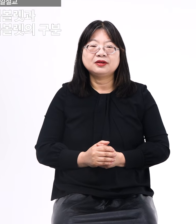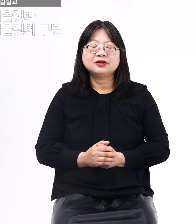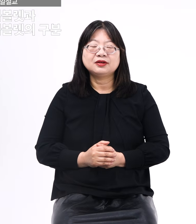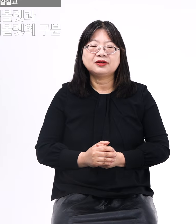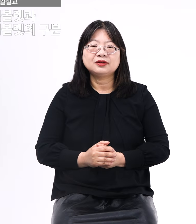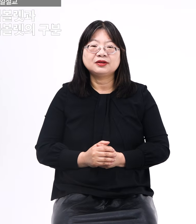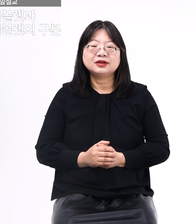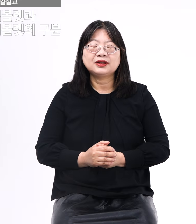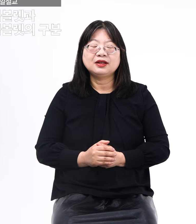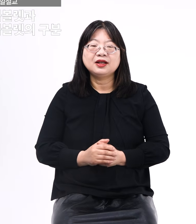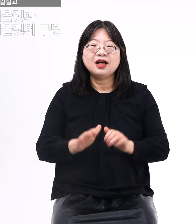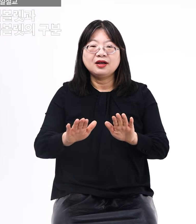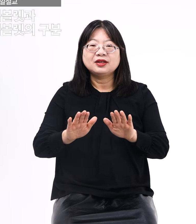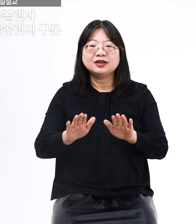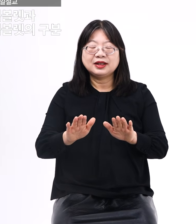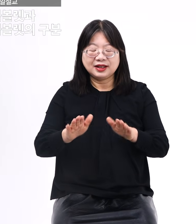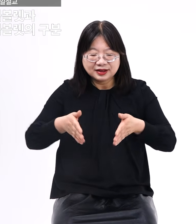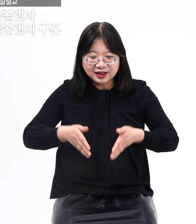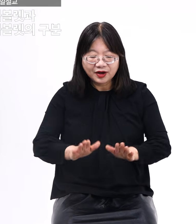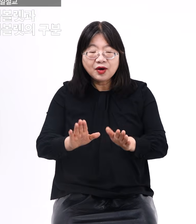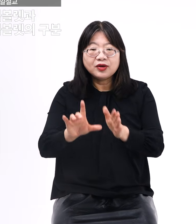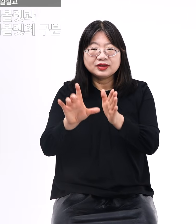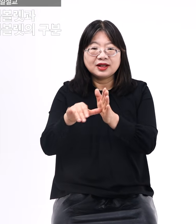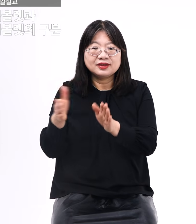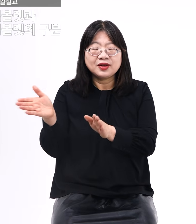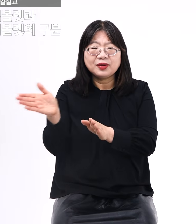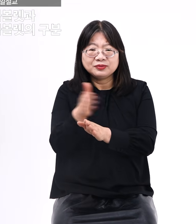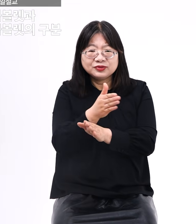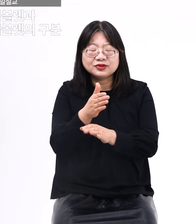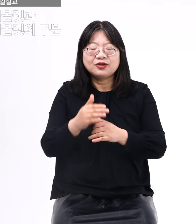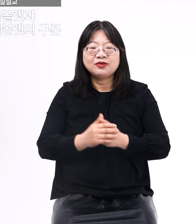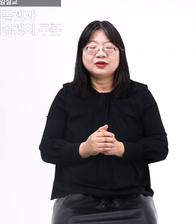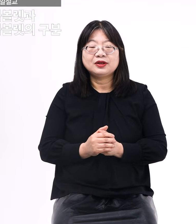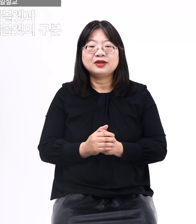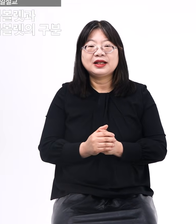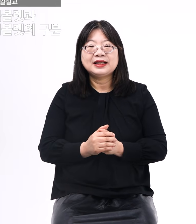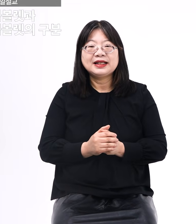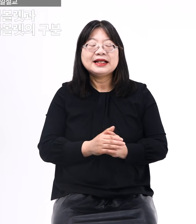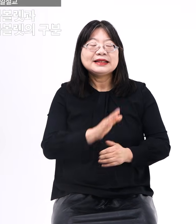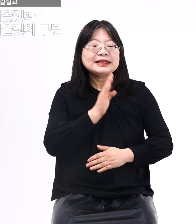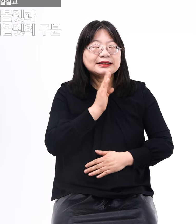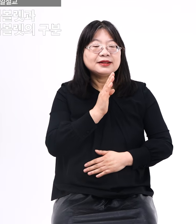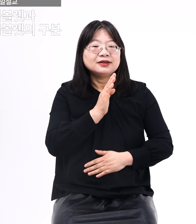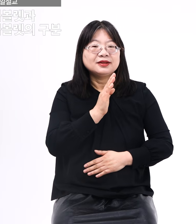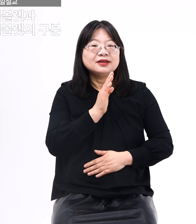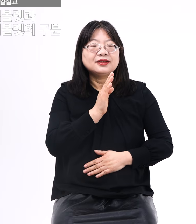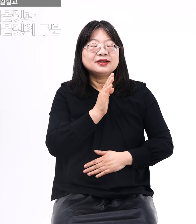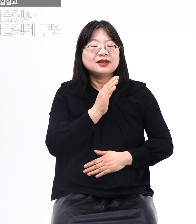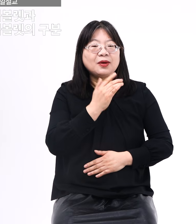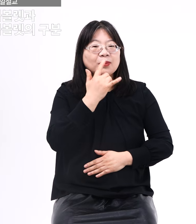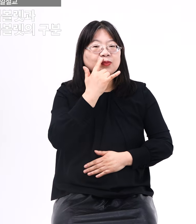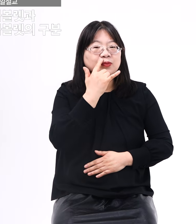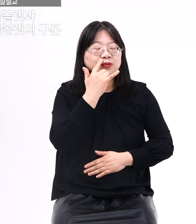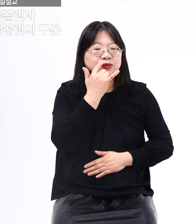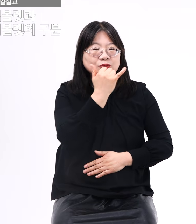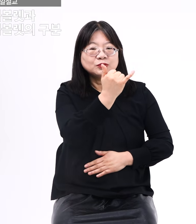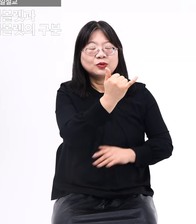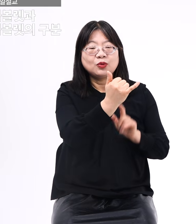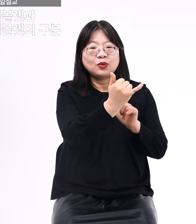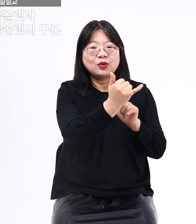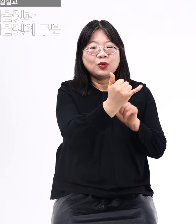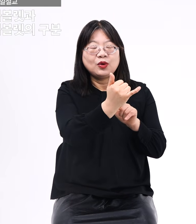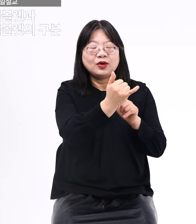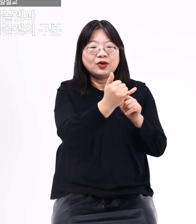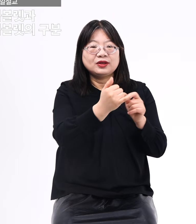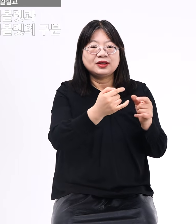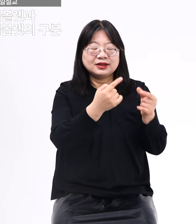형성이 되었고 많은 혈통적 컴플렉스를 갖고 자랐습니다. 이 컴플렉스를 하나님의